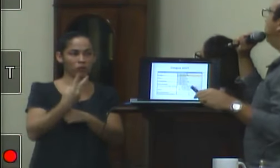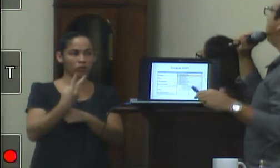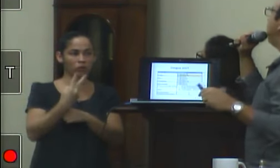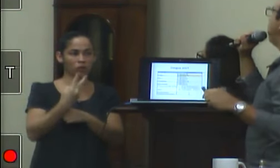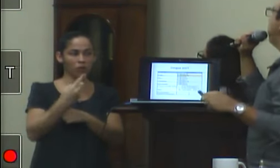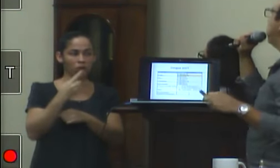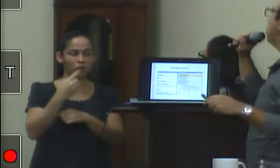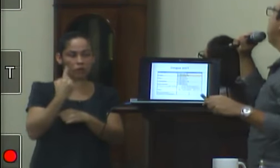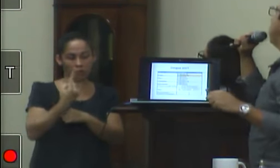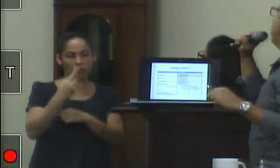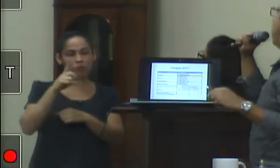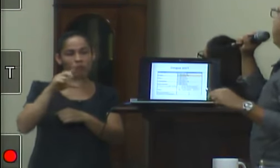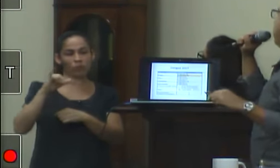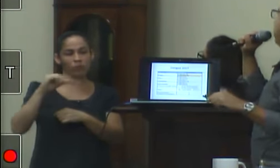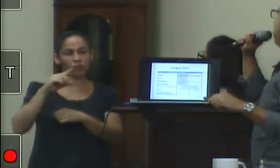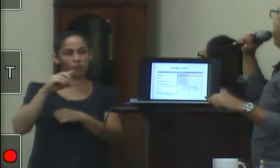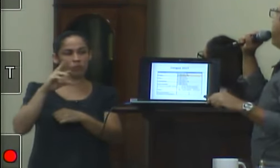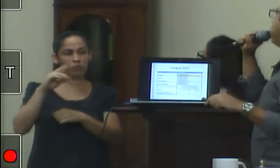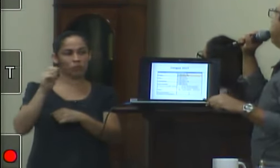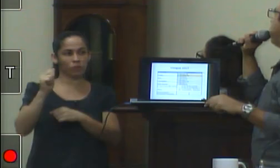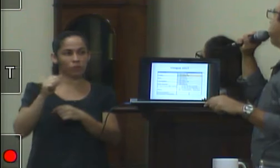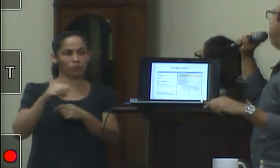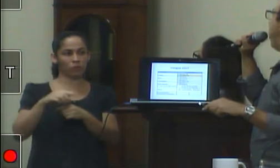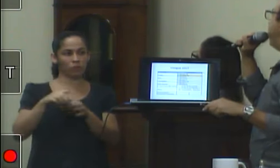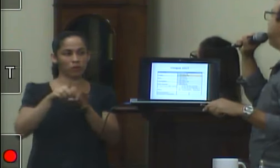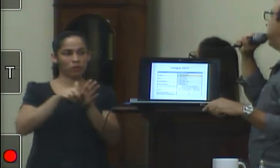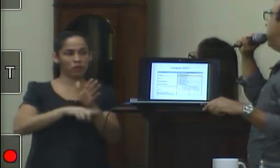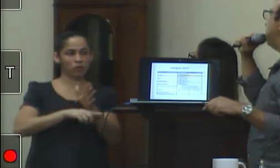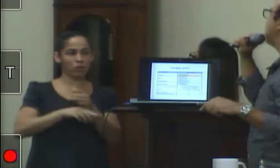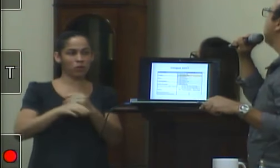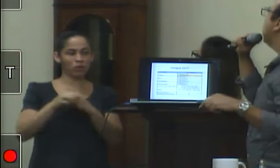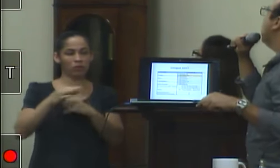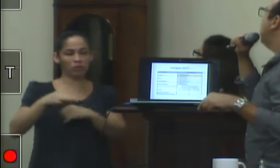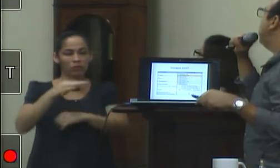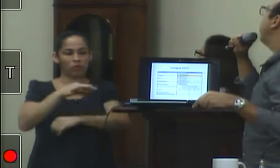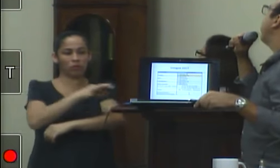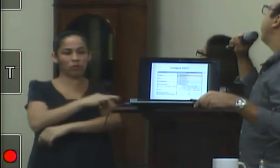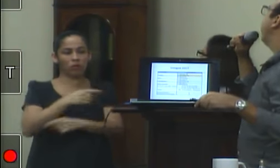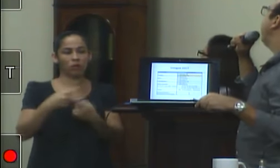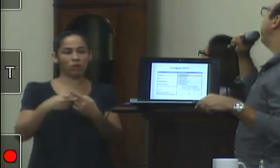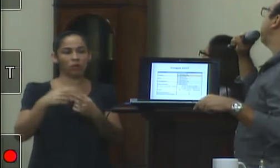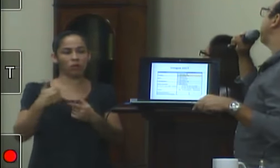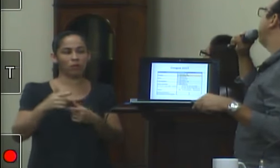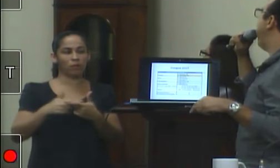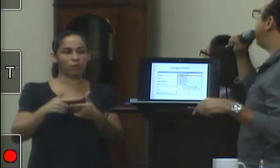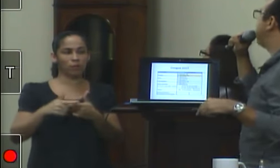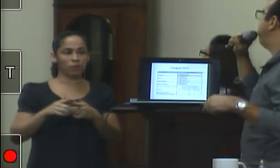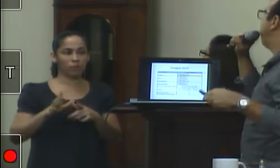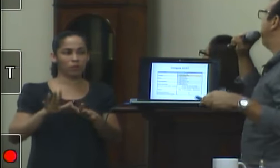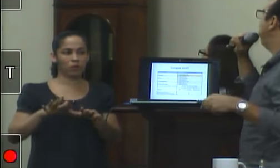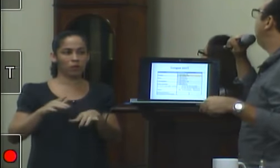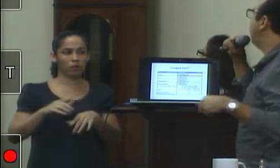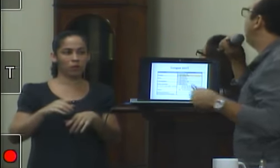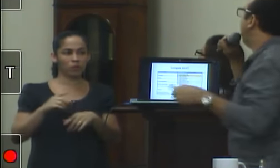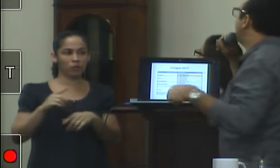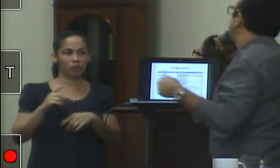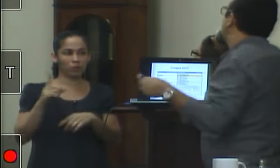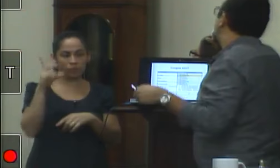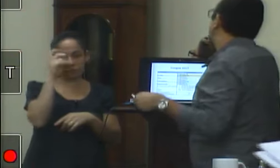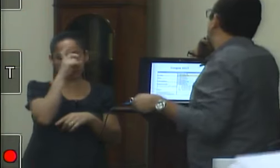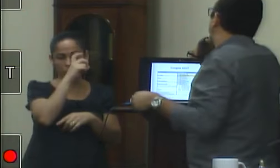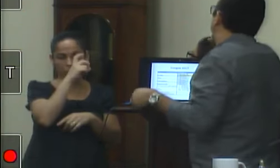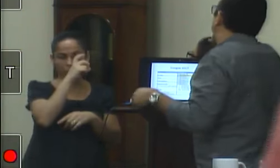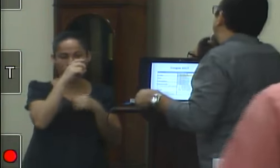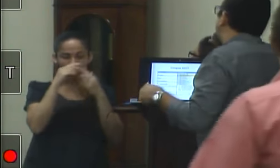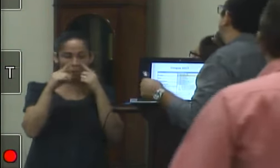1 lira no período, apresentando baixo risco para o Aedes aegypti e um risco médio para o outro